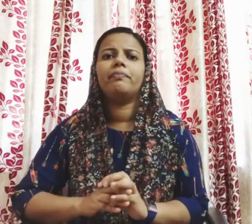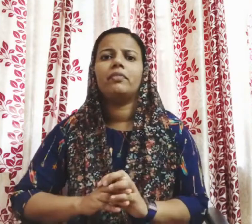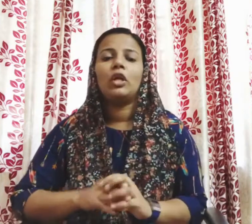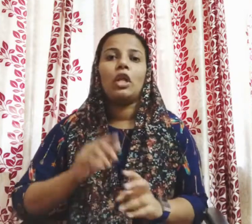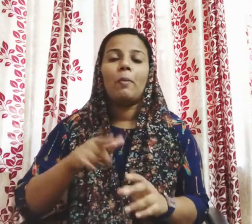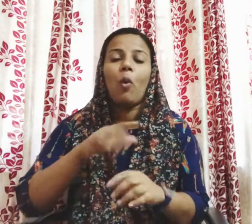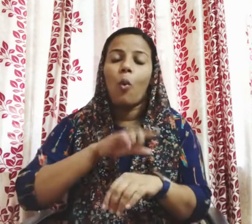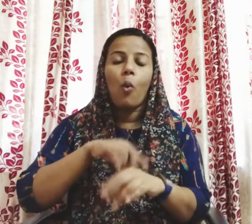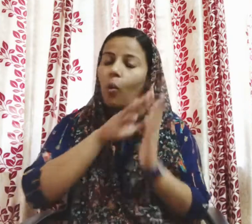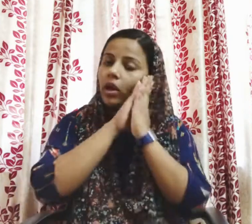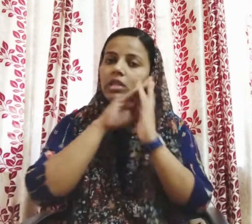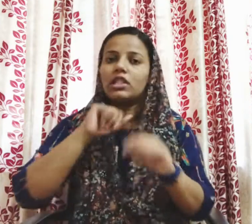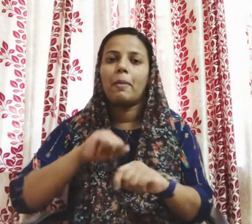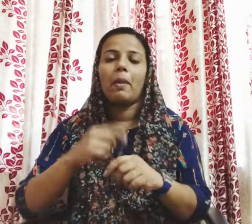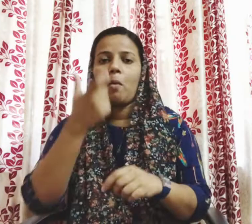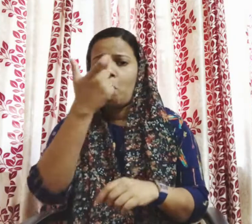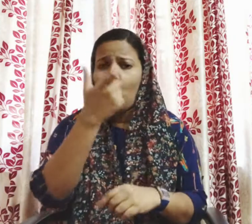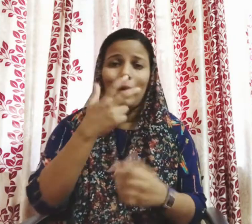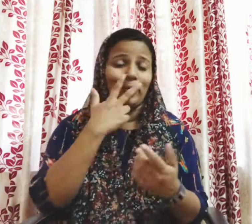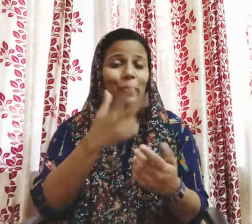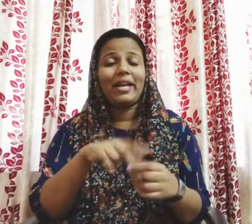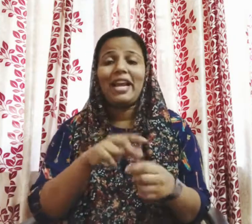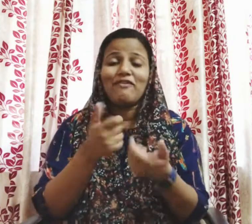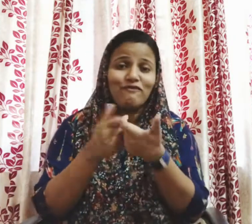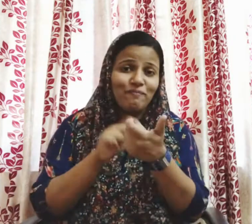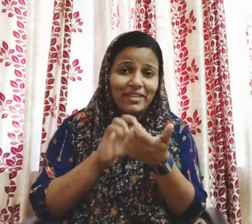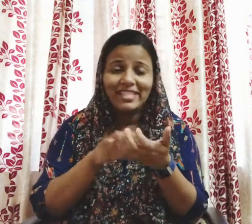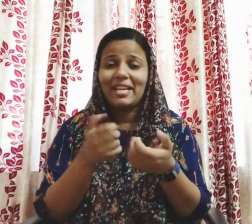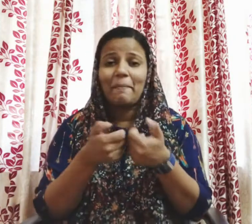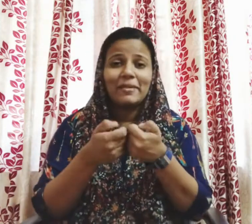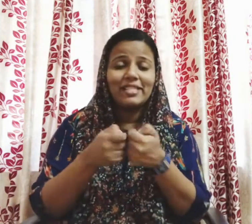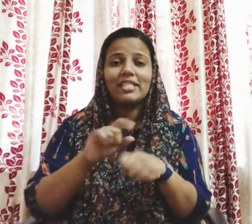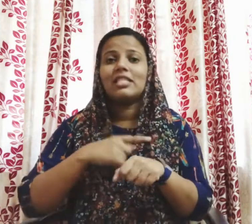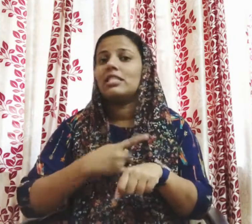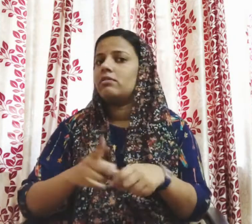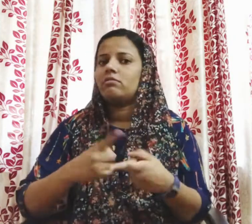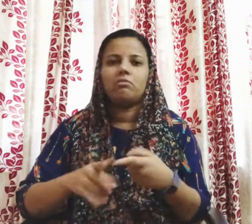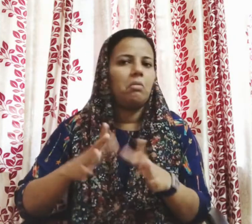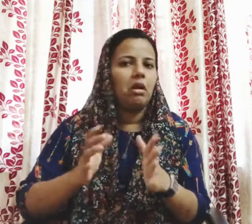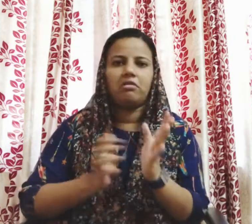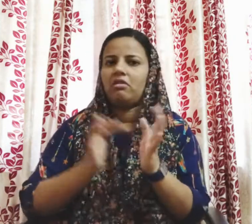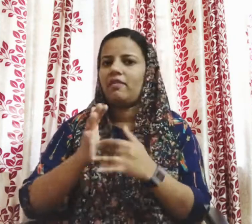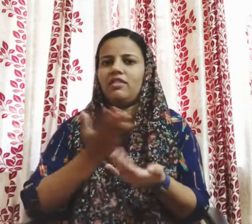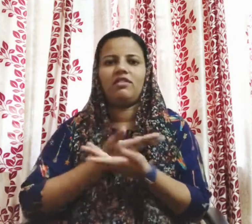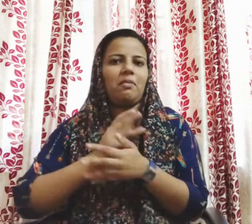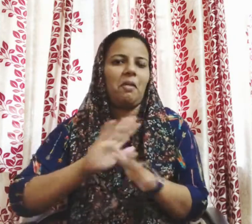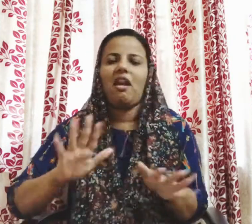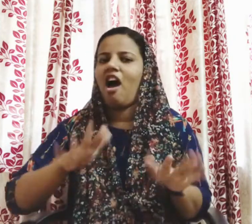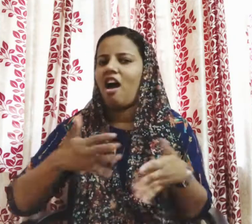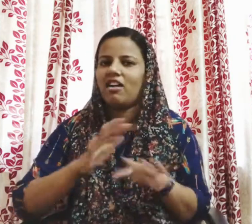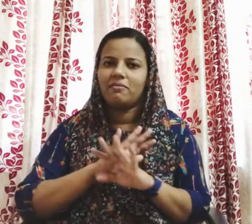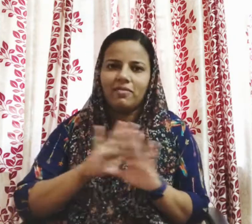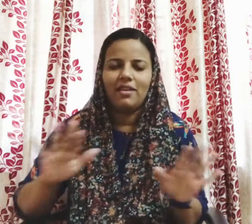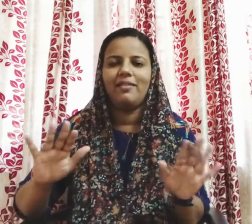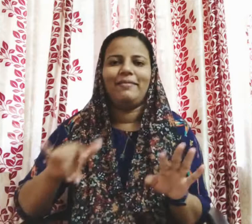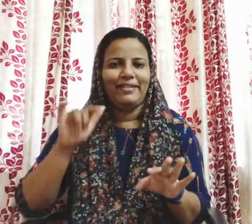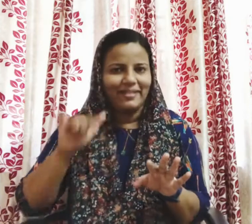സംസാരിച്ചുകൊണ്ടിരിക്കും, ഫോൺ വിളിച്ചുകൊണ്ടിരിക്കും, ചാറ്റ് ചെയ്തുകൊണ്ടിരിക്കും. അതൊക്കെ ദൈവത്തിൻ്റെ പദ്ധതിയുടെ ഭാഗമല്ല, ദൈവം ആഗ്രഹിക്കുന്ന കാര്യവുമല്ല. അതുകൊണ്ട്